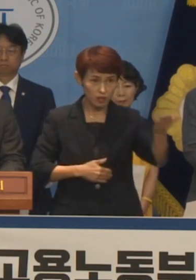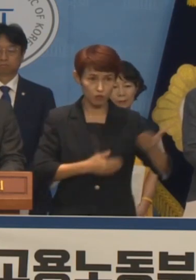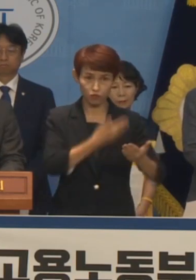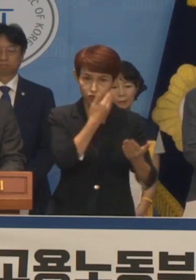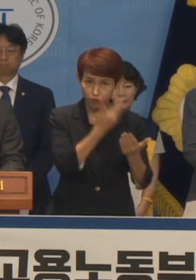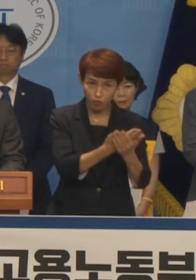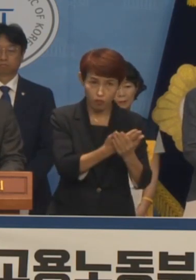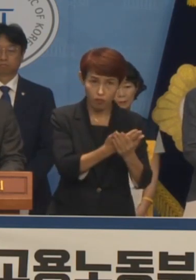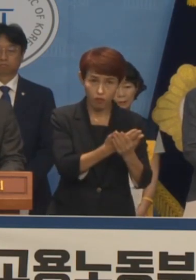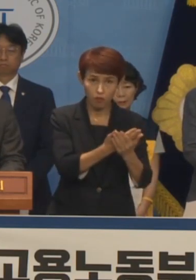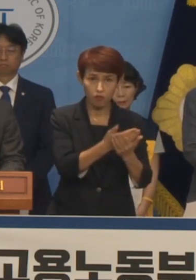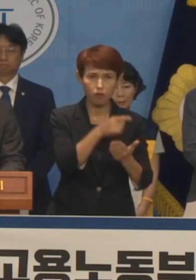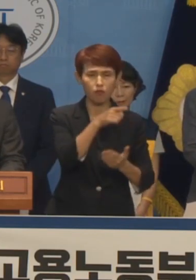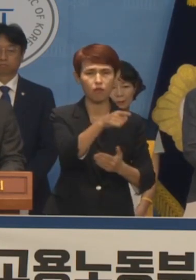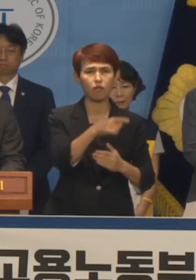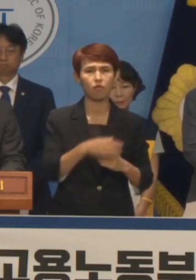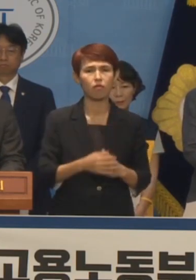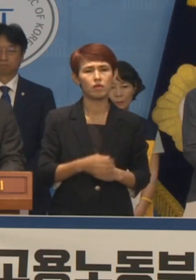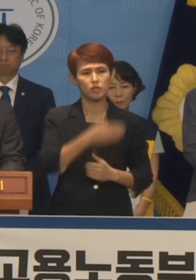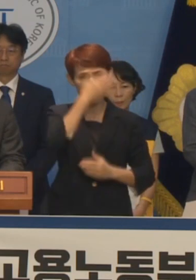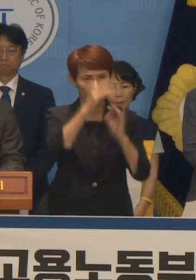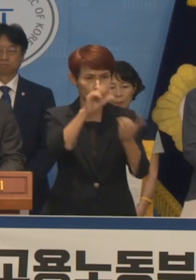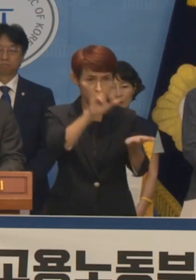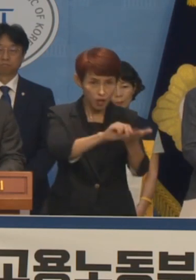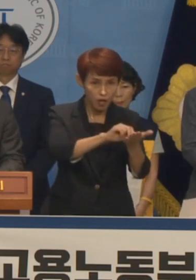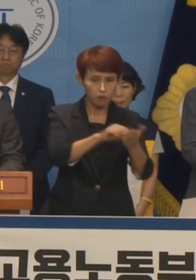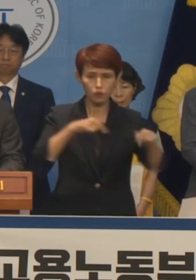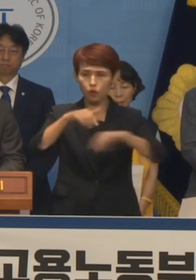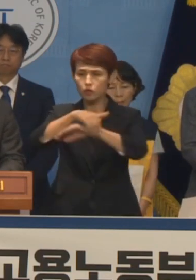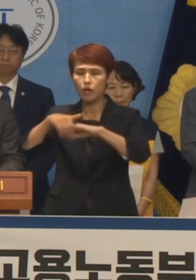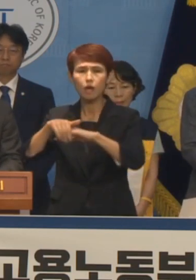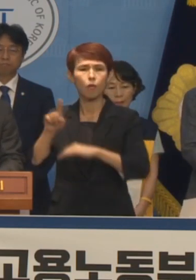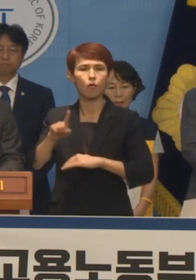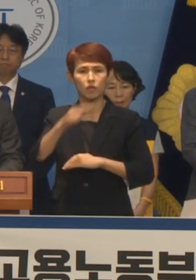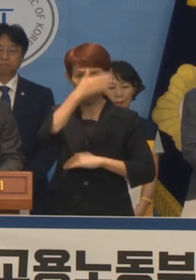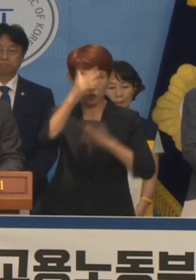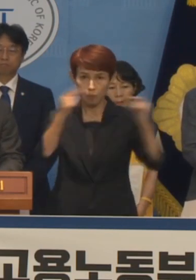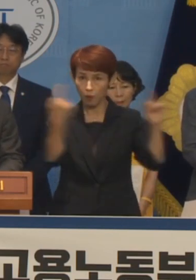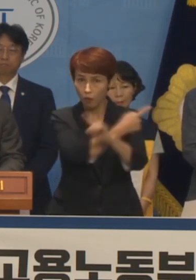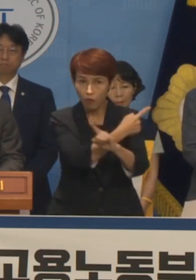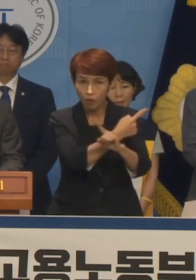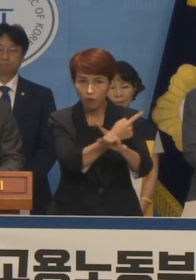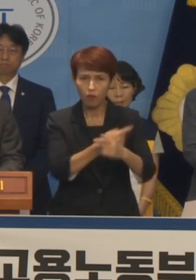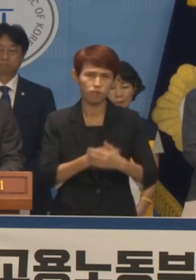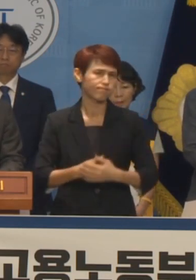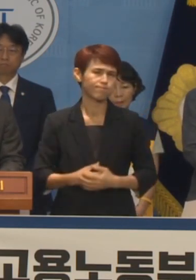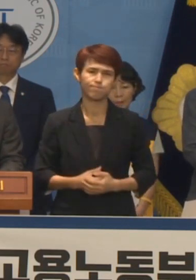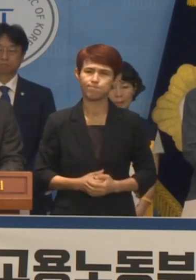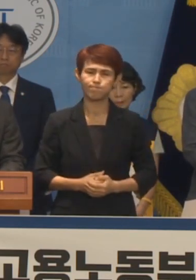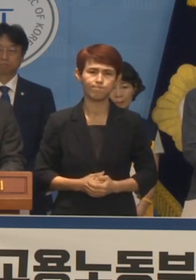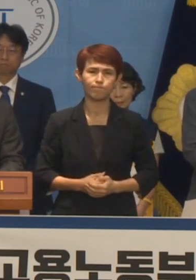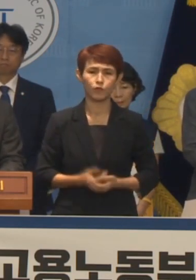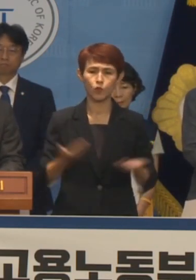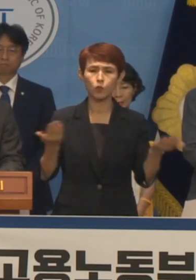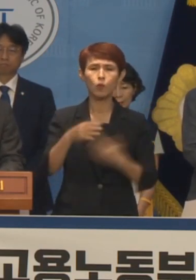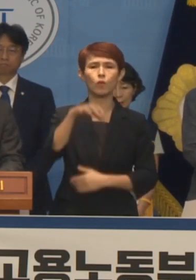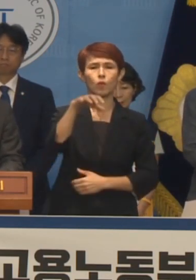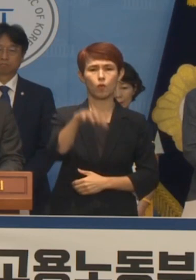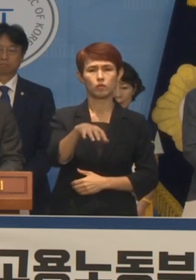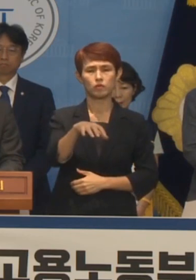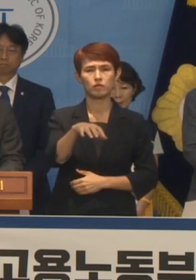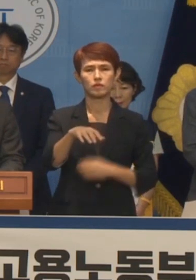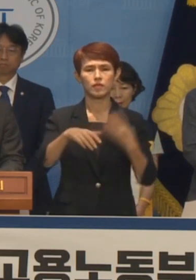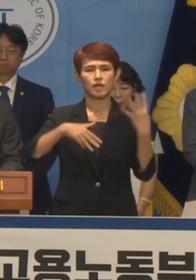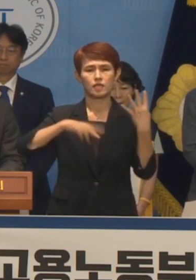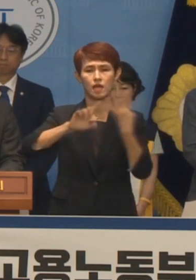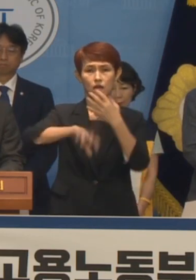도대체 어떤 정책이 필요하단 말입니까? 청년을 바꾸자는 것입니까? 노동 현장은 4차 혁명을